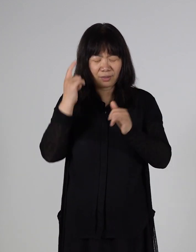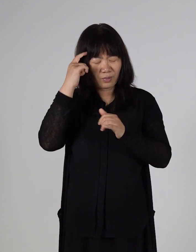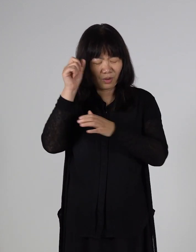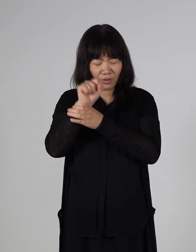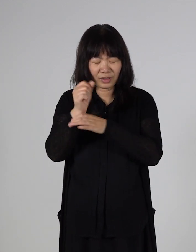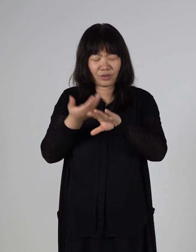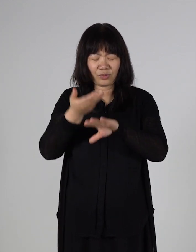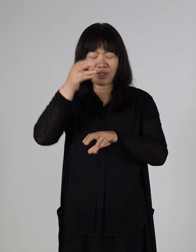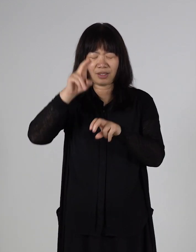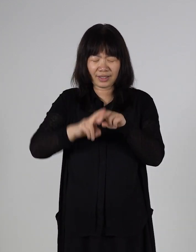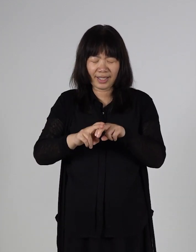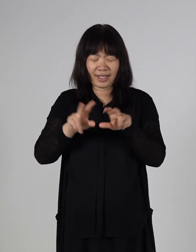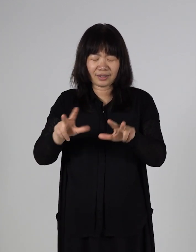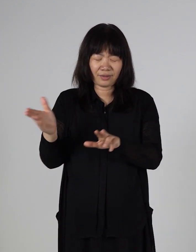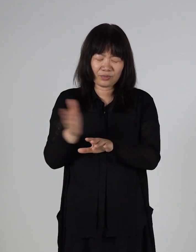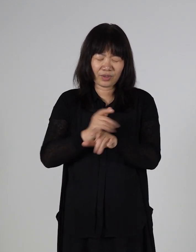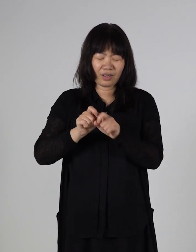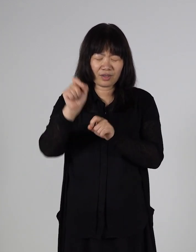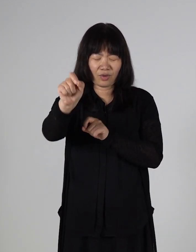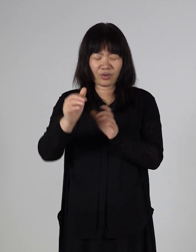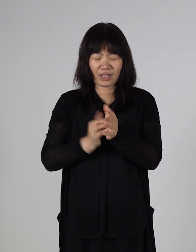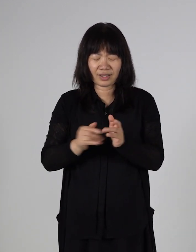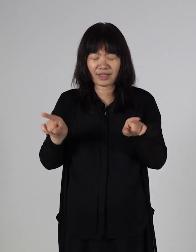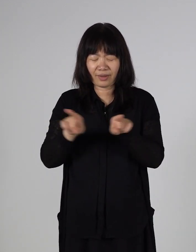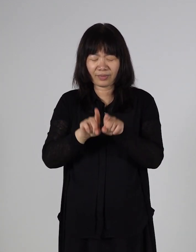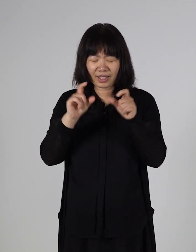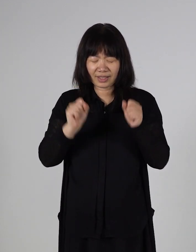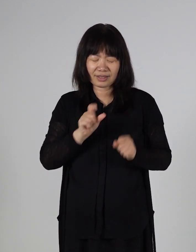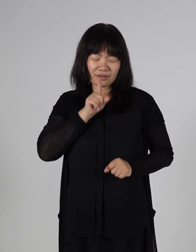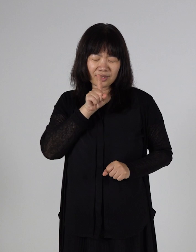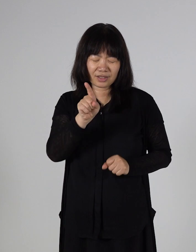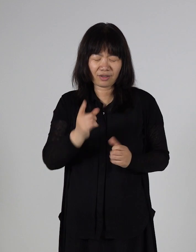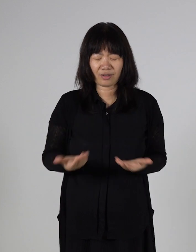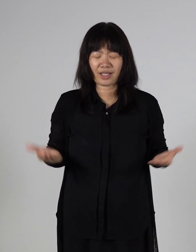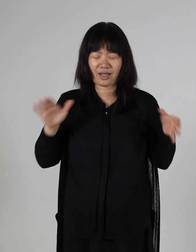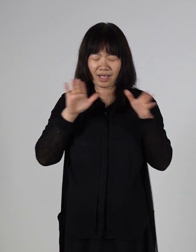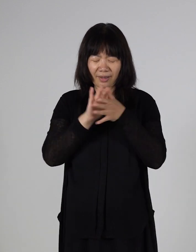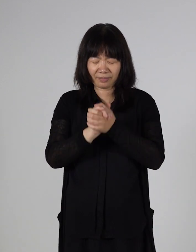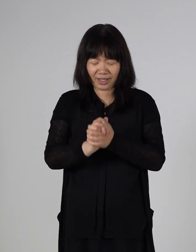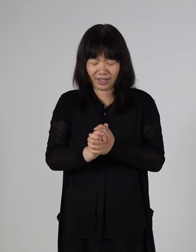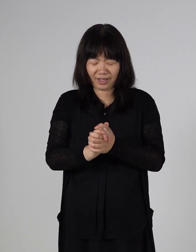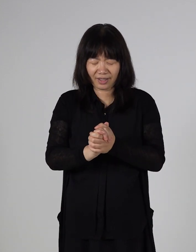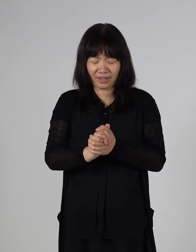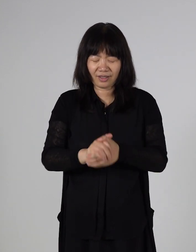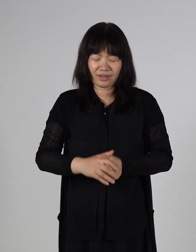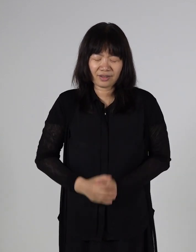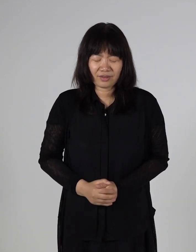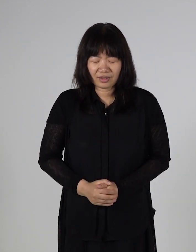이제로부터 영원토록 함께 있을지어다. 아멘.